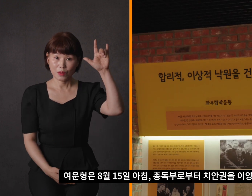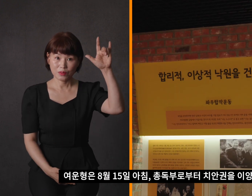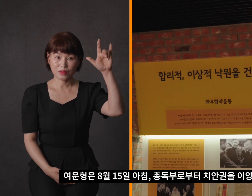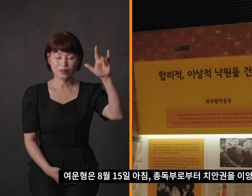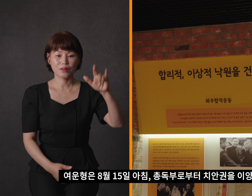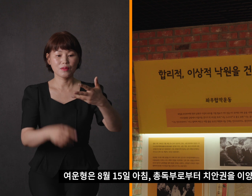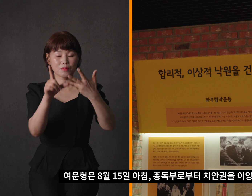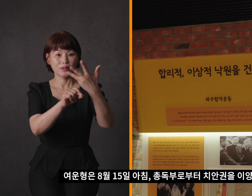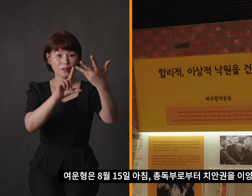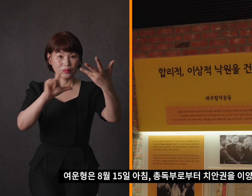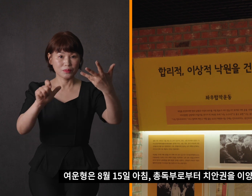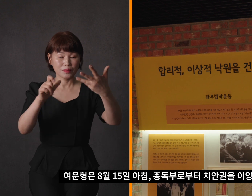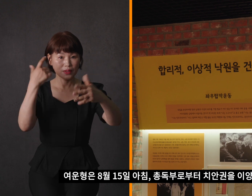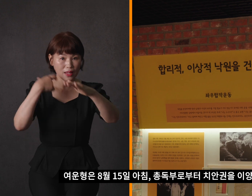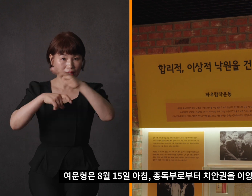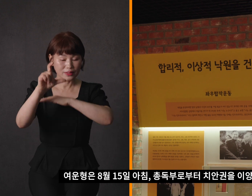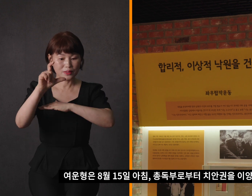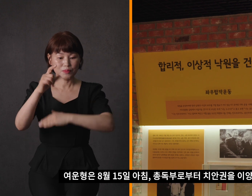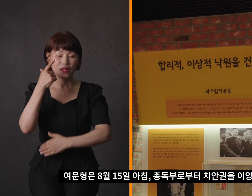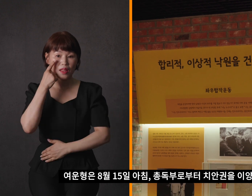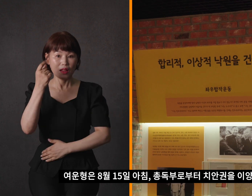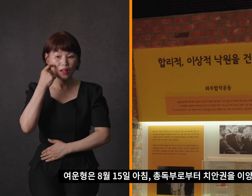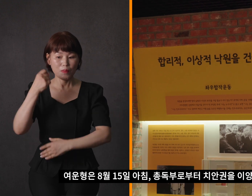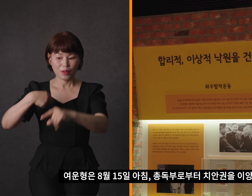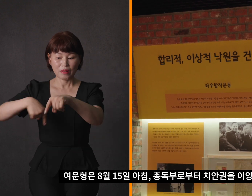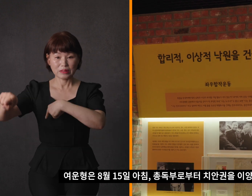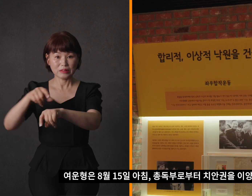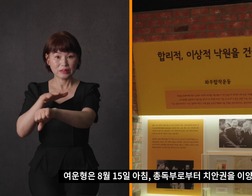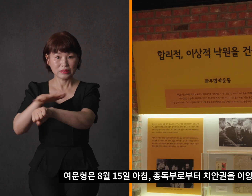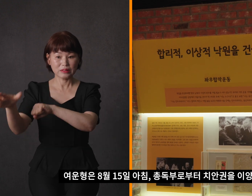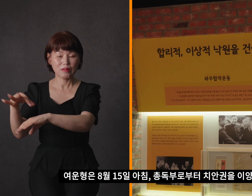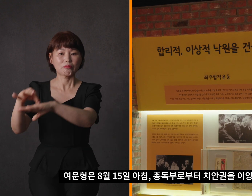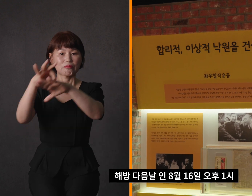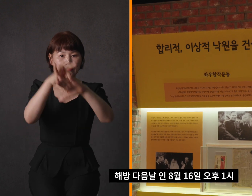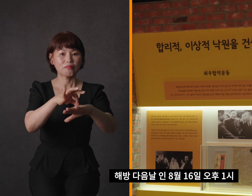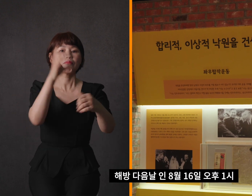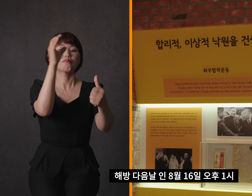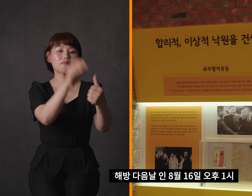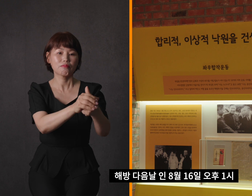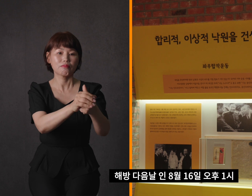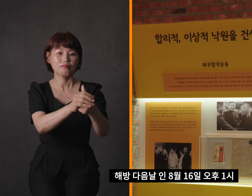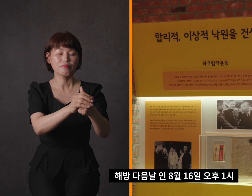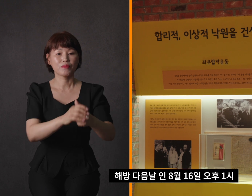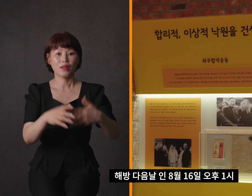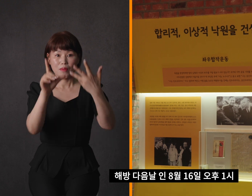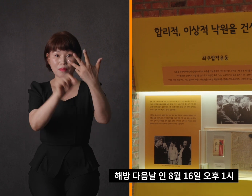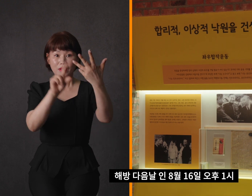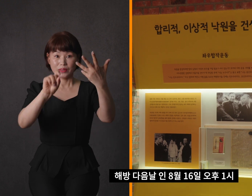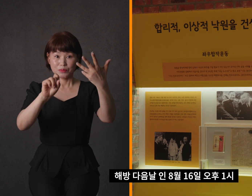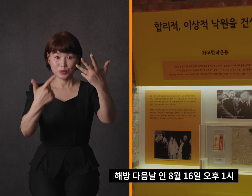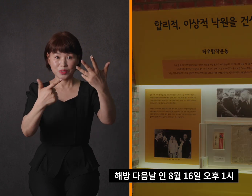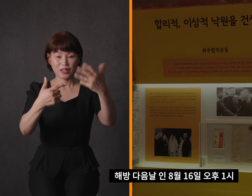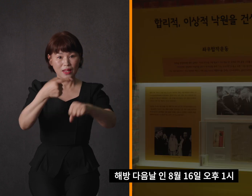여운형은 8월 15일 아침 총독부로부터 치안권을 이양받습니다. 해방 다음 날인 8월